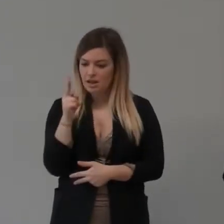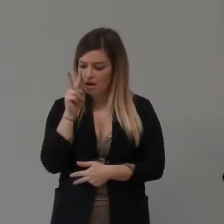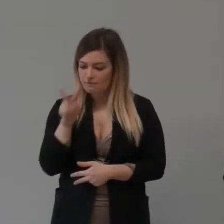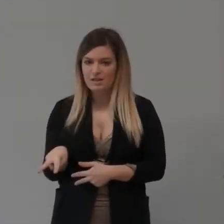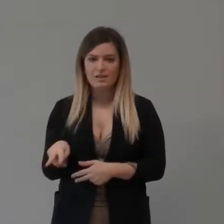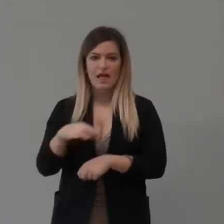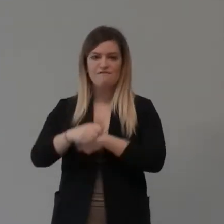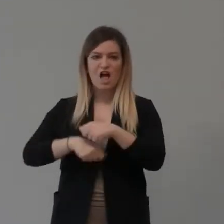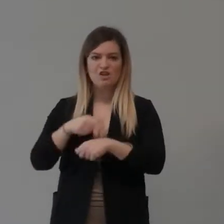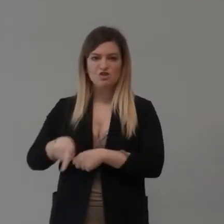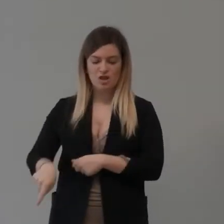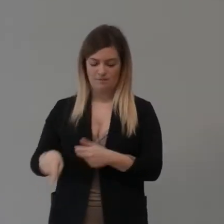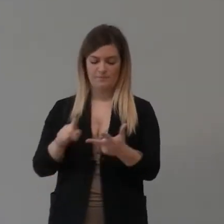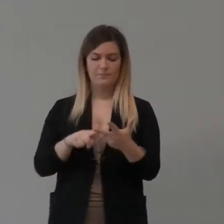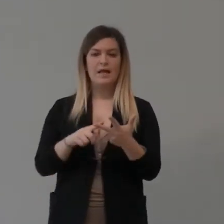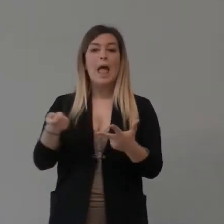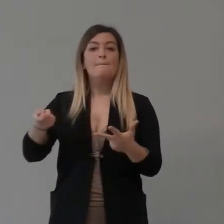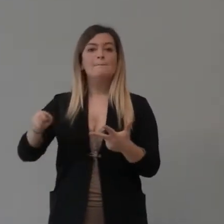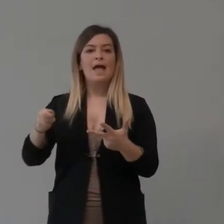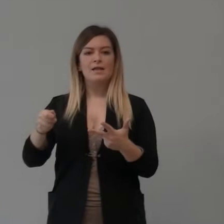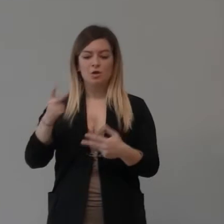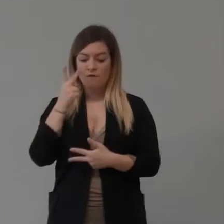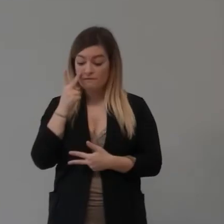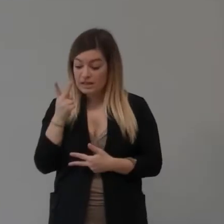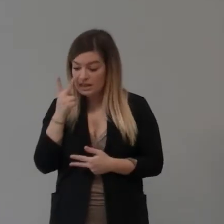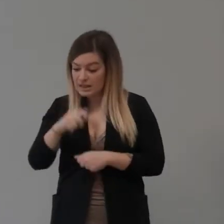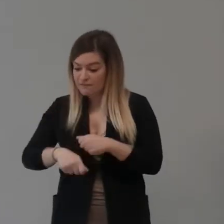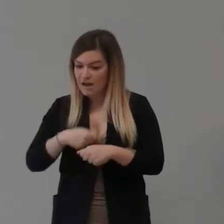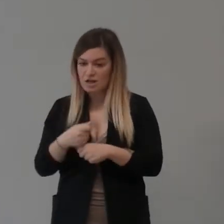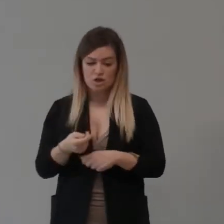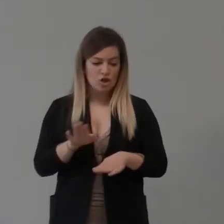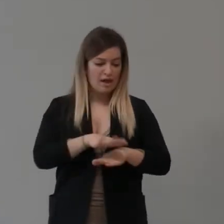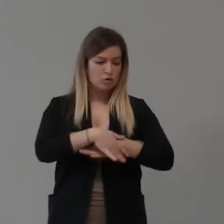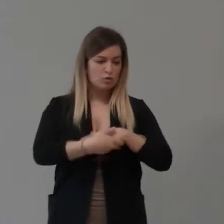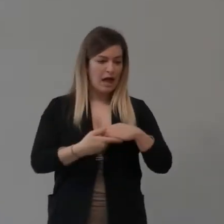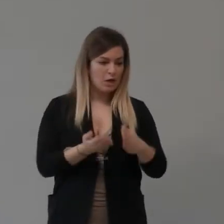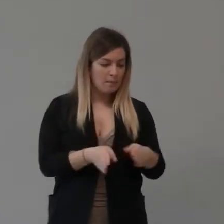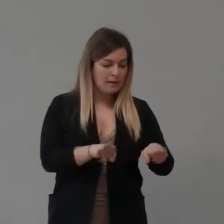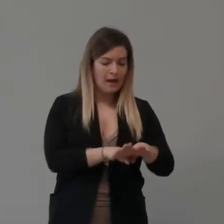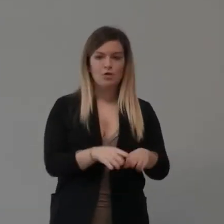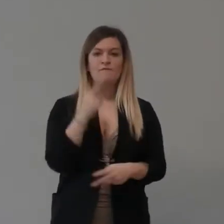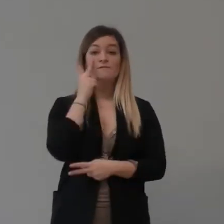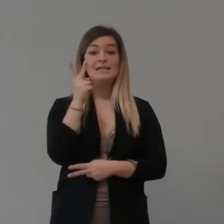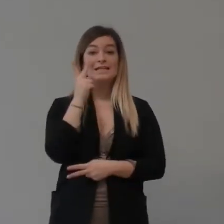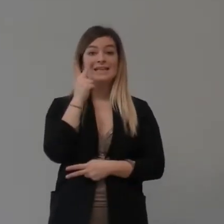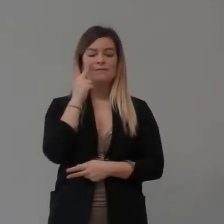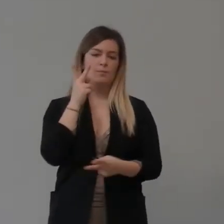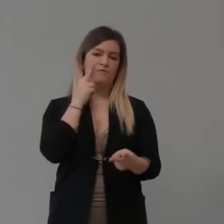entrò. Pietro vide le fasce a terra e vide il sudario impiegato. Vedete.